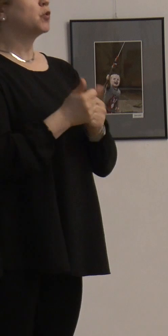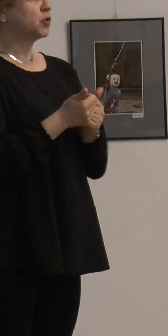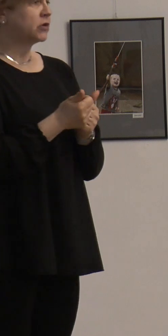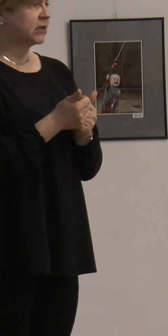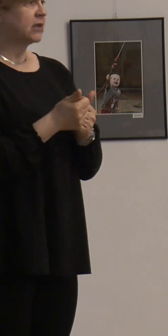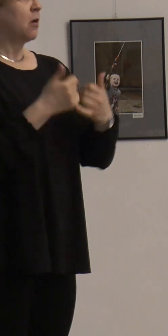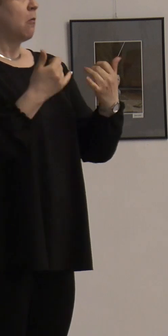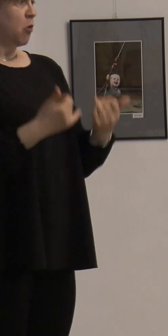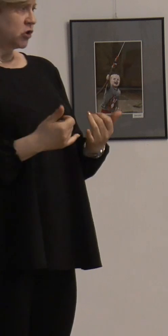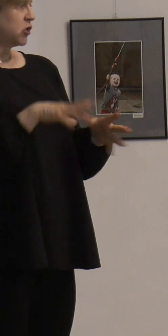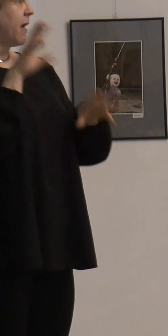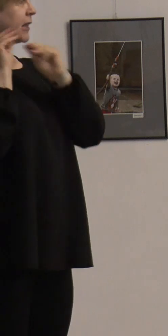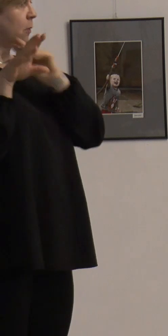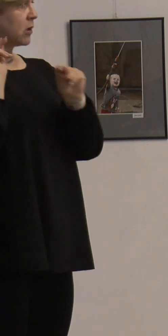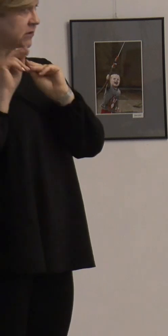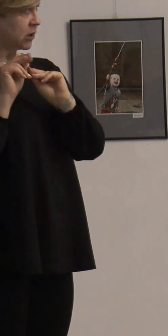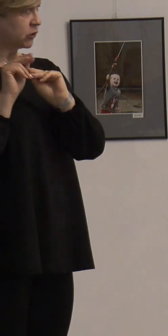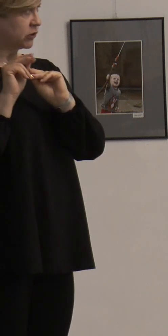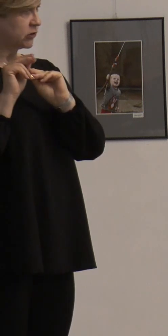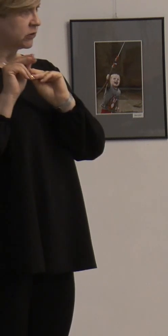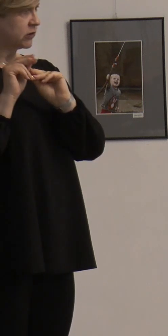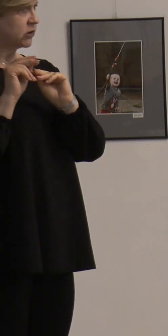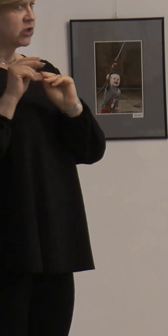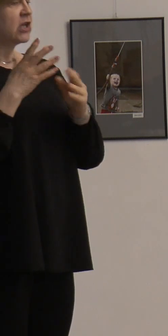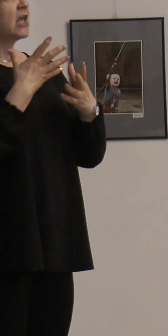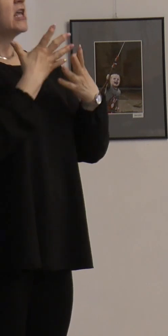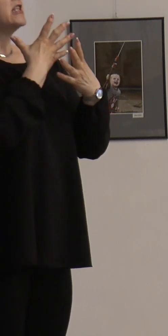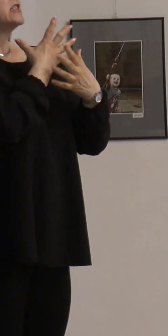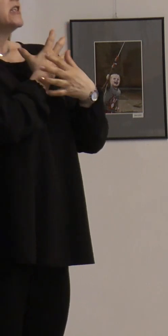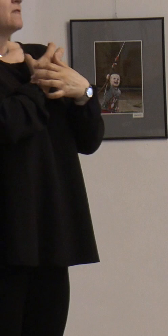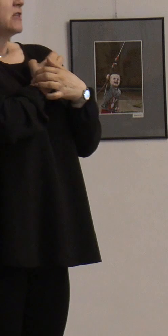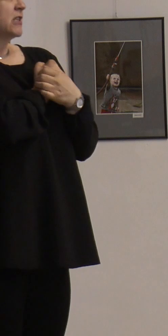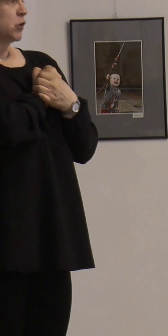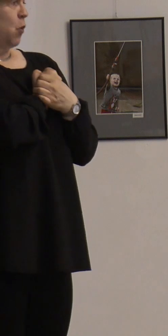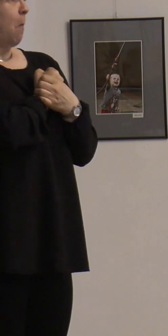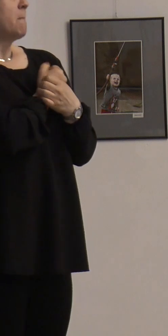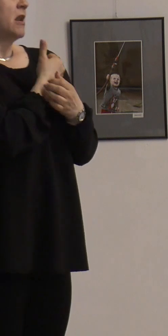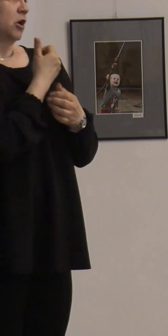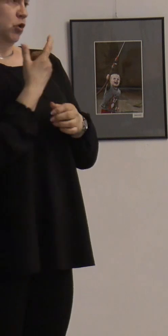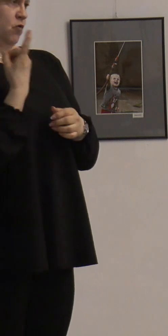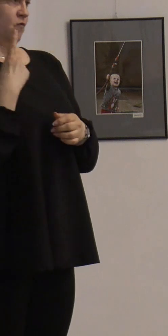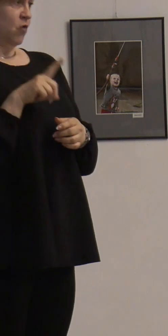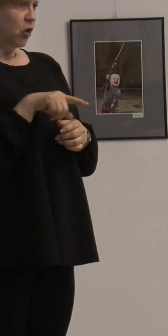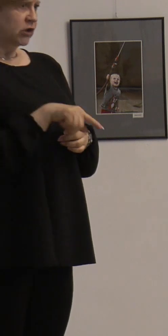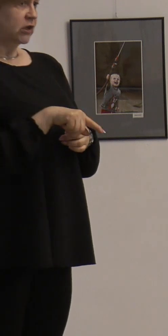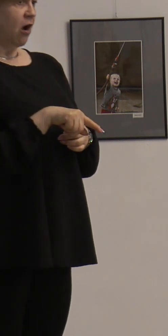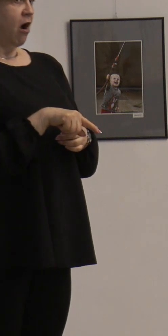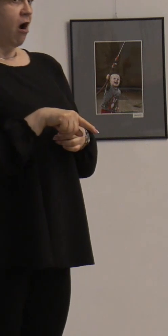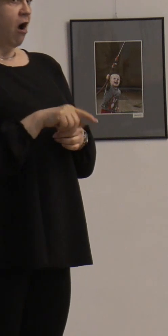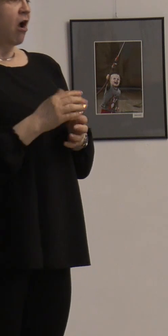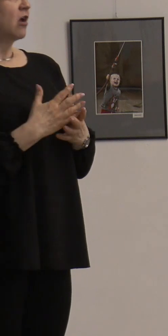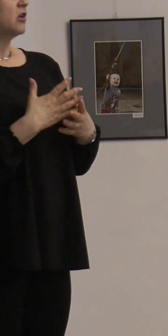És most is megtapasztaltuk, hogy szívszorító pillanatok voltak, hiszen az élet